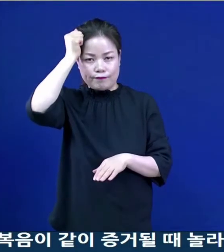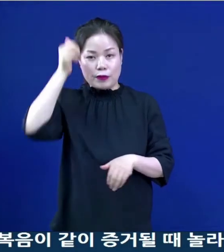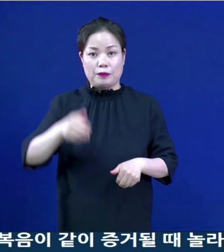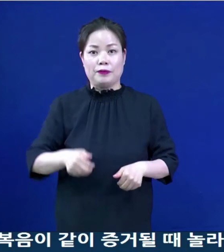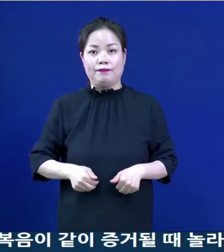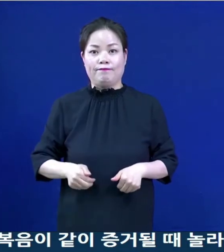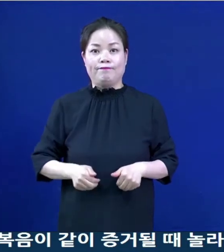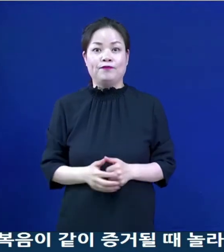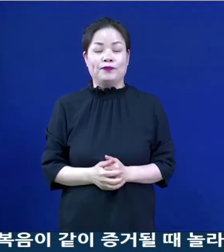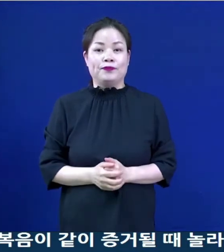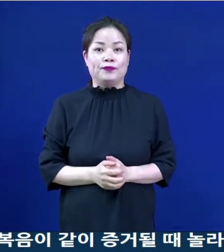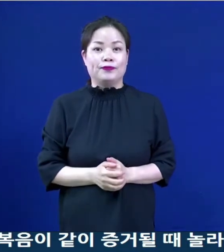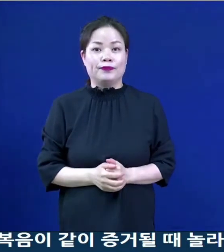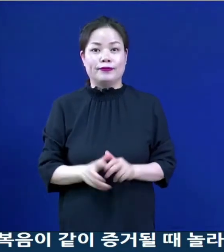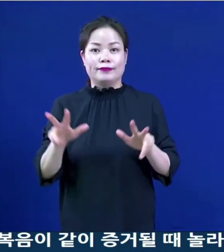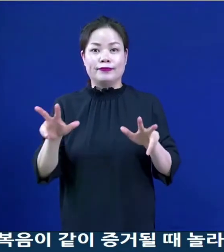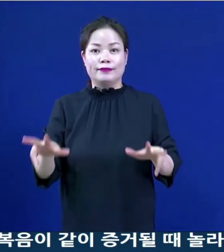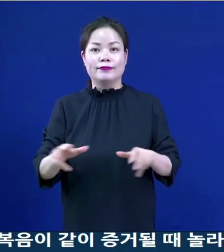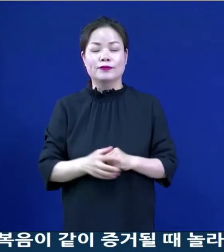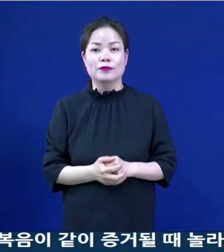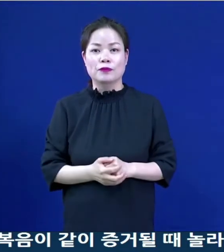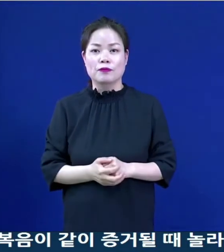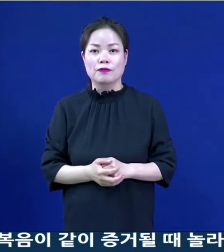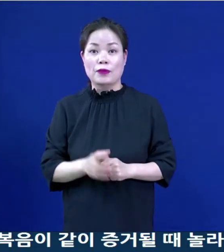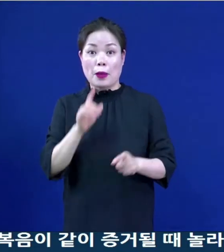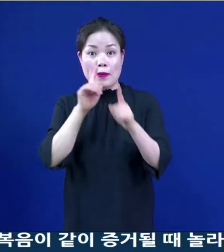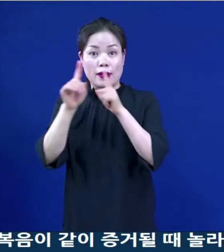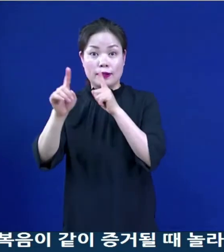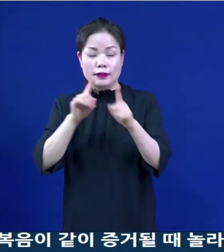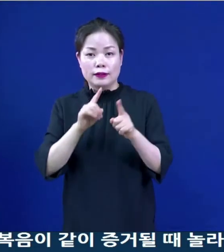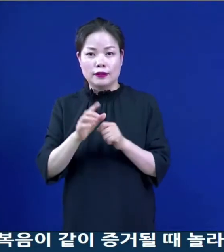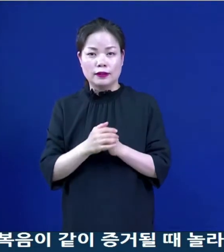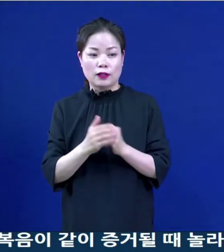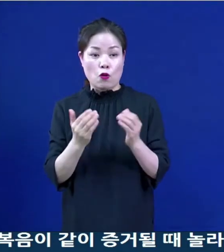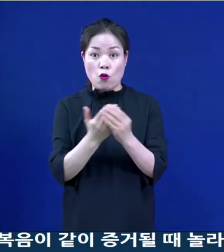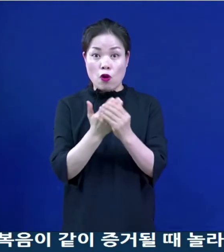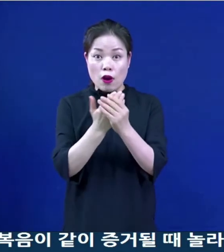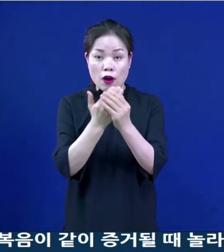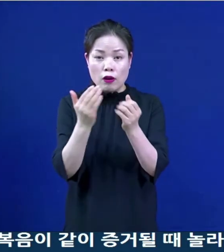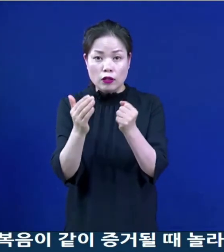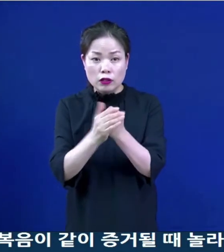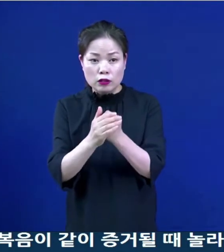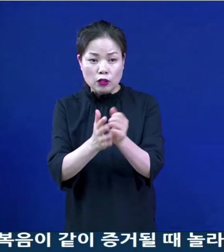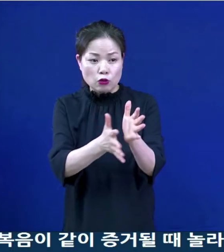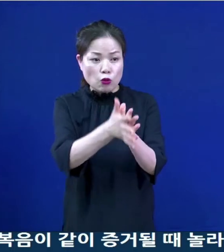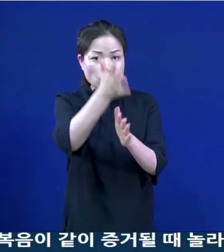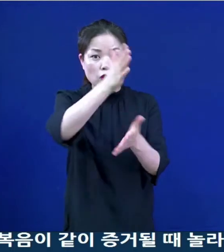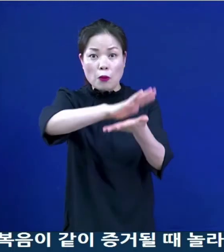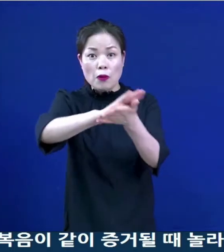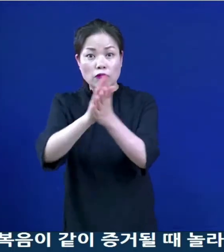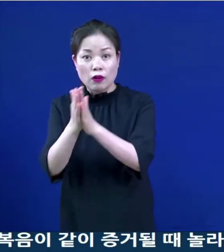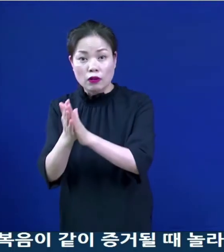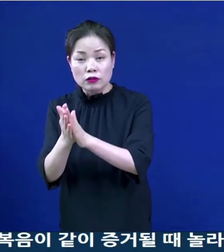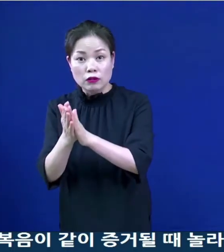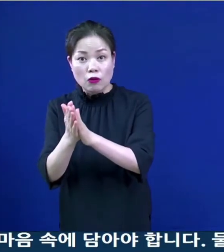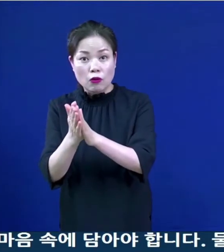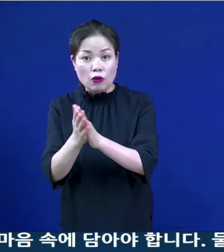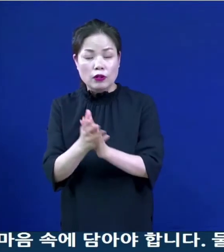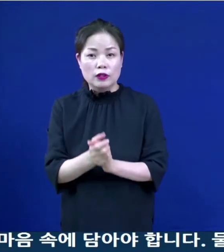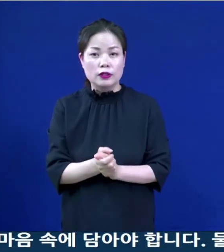하는 것이죠. 자, 이제 이렇게 말씀이 흥황해지니까 도시가 변하기 시작하는 얘기가 나옵니다.